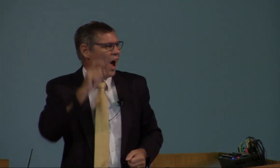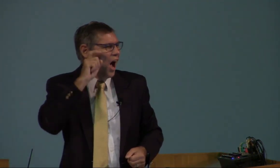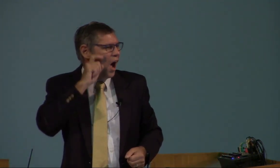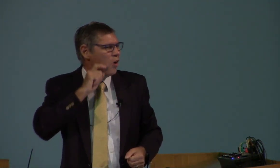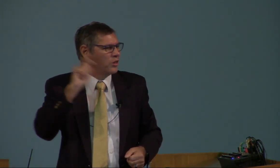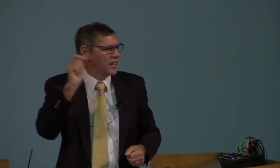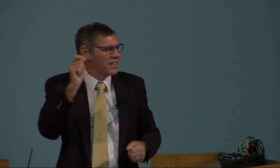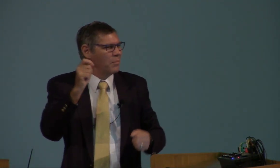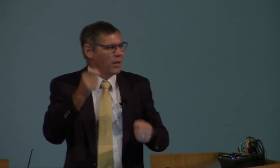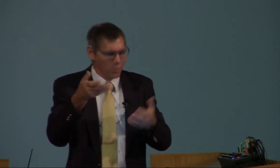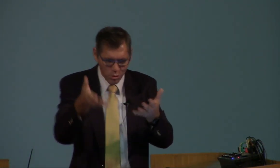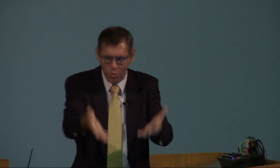Ou Testament so,